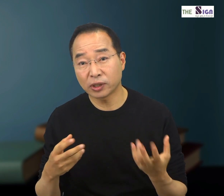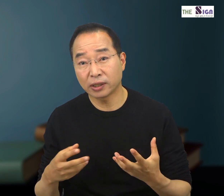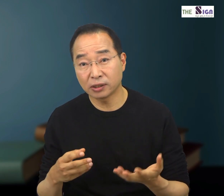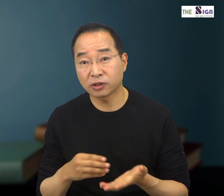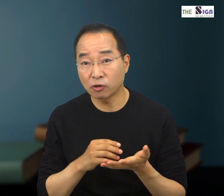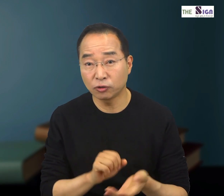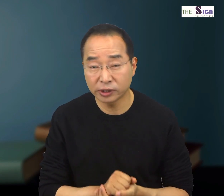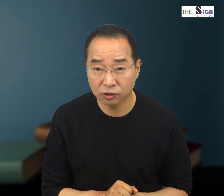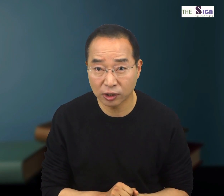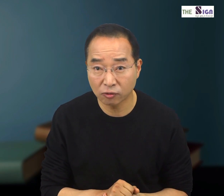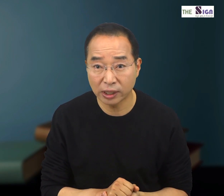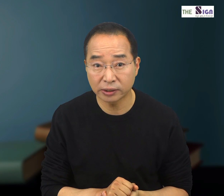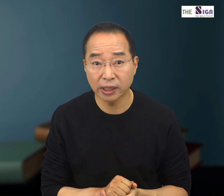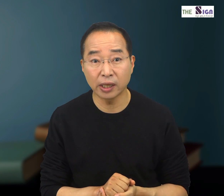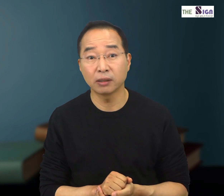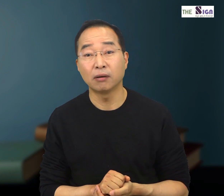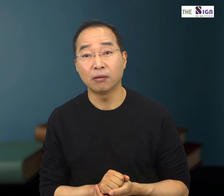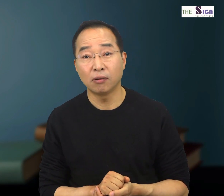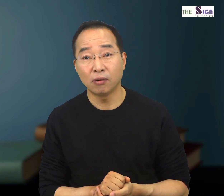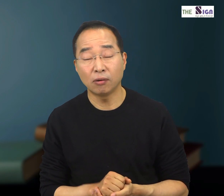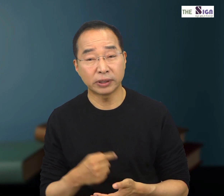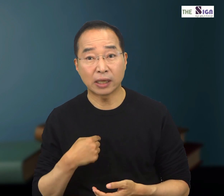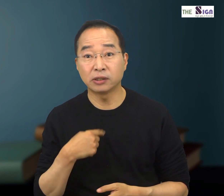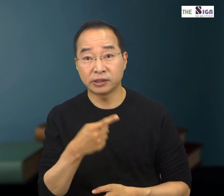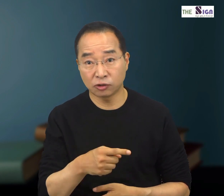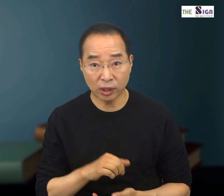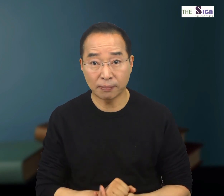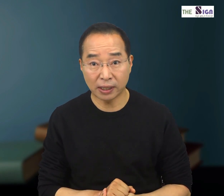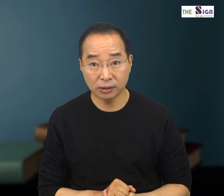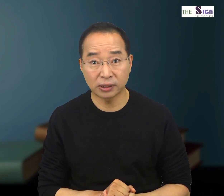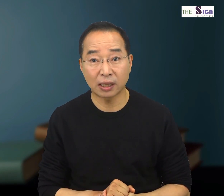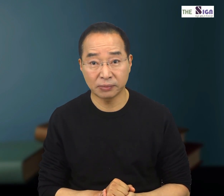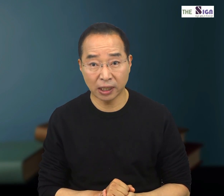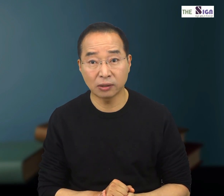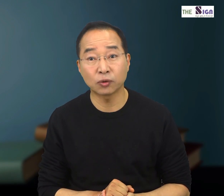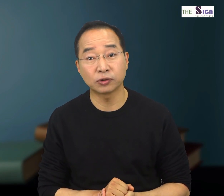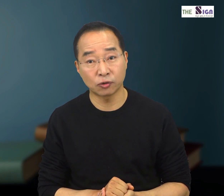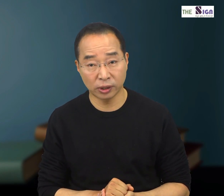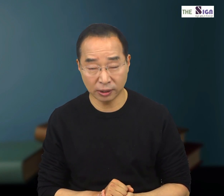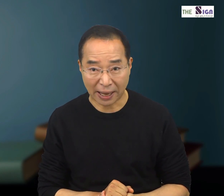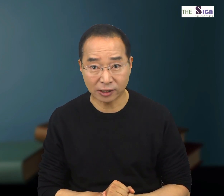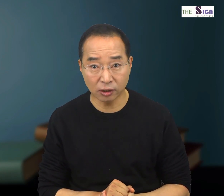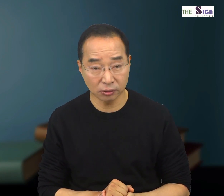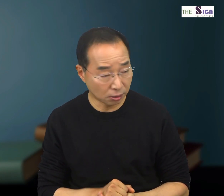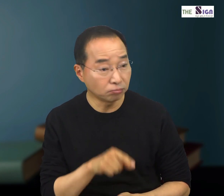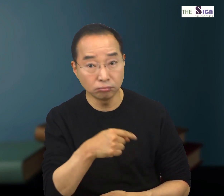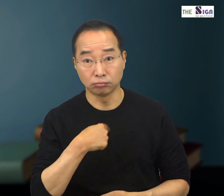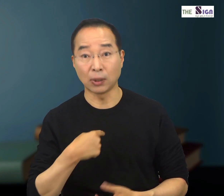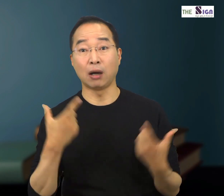이렇게 서류를 제출하고 할 때, 나는 그걸 제출할 만한 사람이 돼, 또는 서류 그때 맞아? 그때